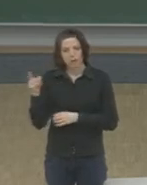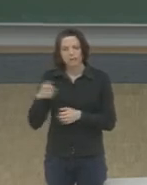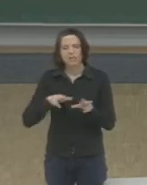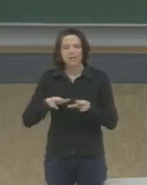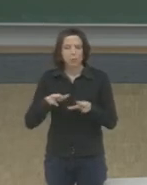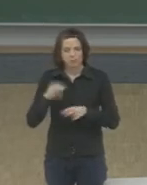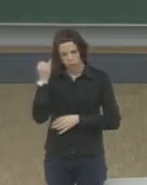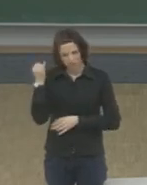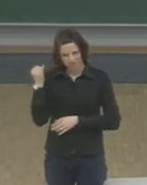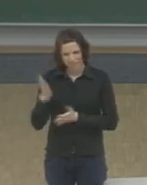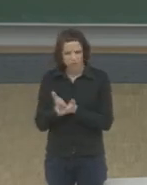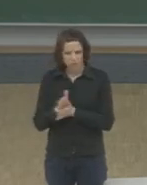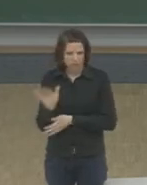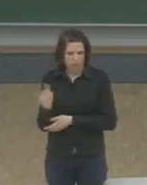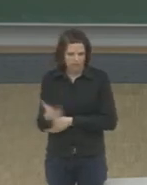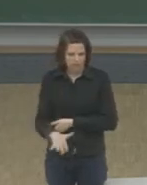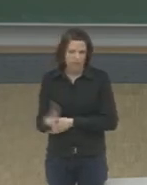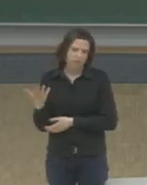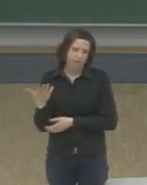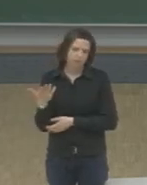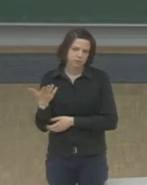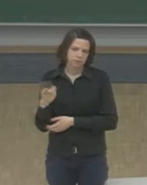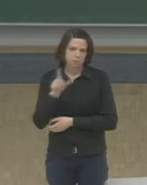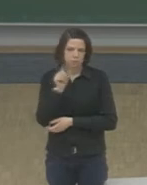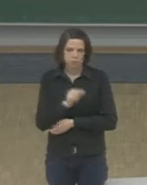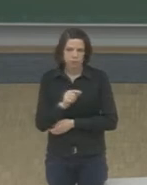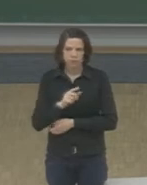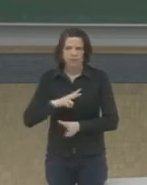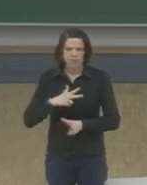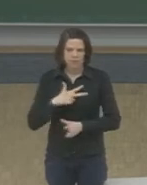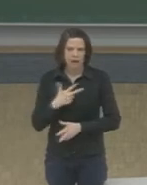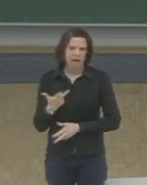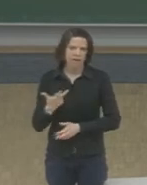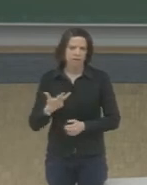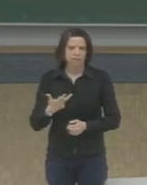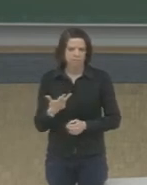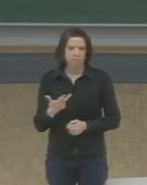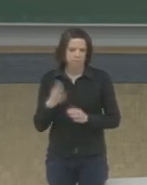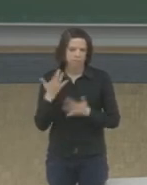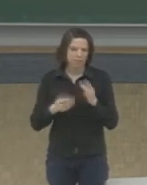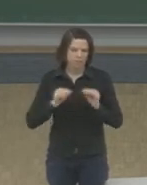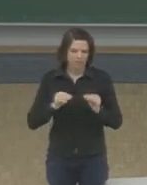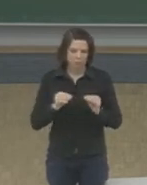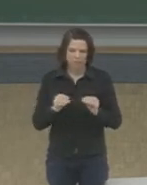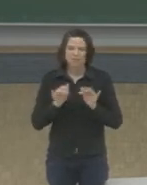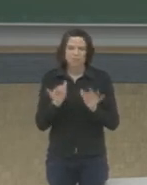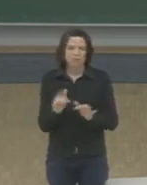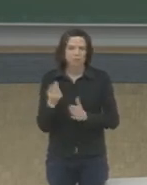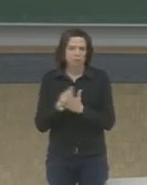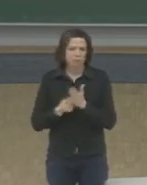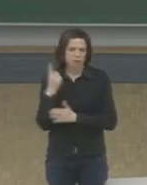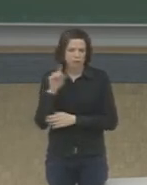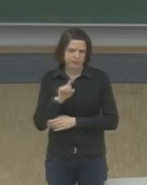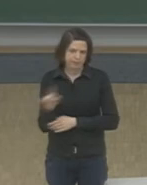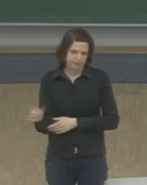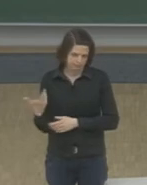haben, gedacht. Nicht selbstverständliche Wirkungen real existierenden Mathematikunterrichts beschrieben.